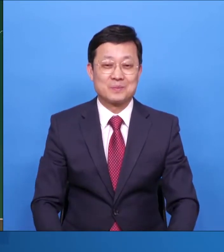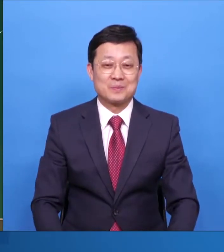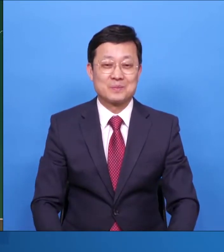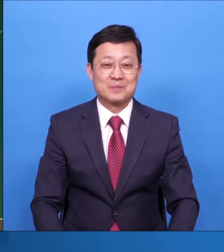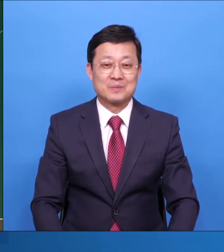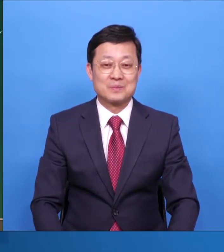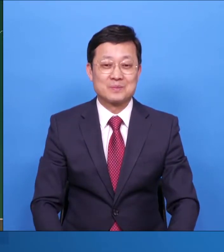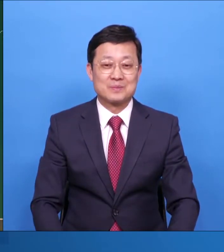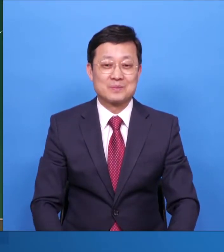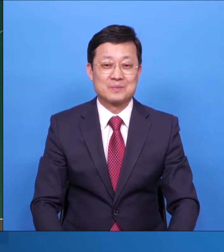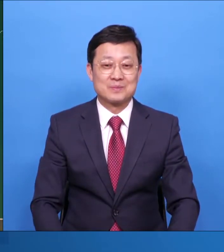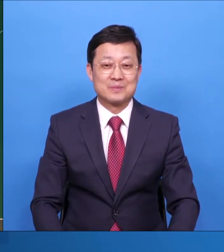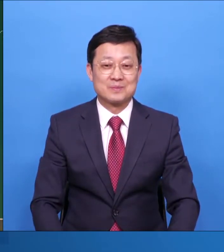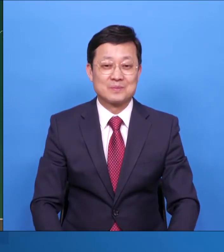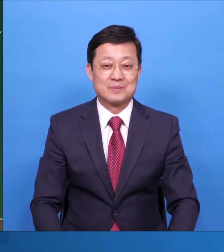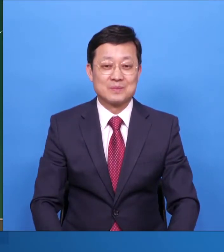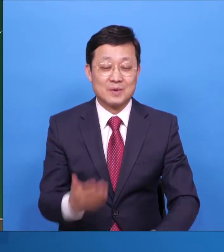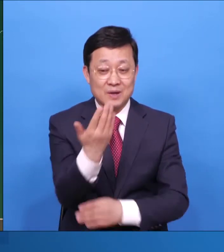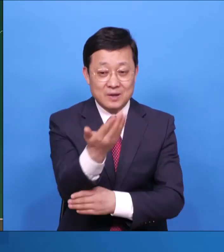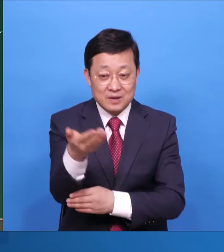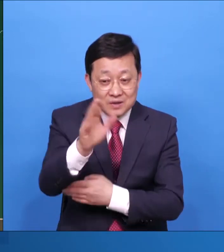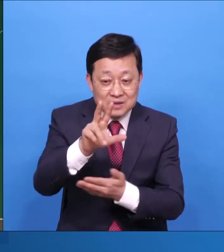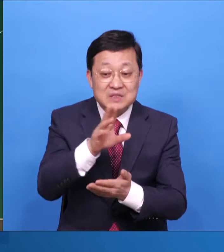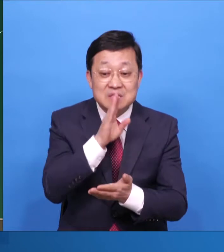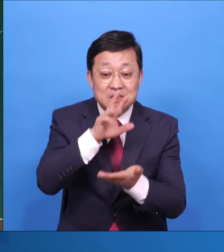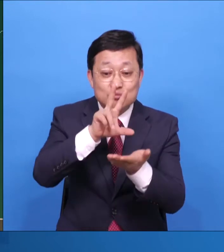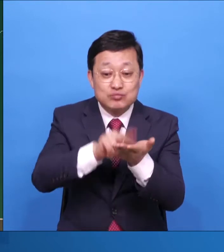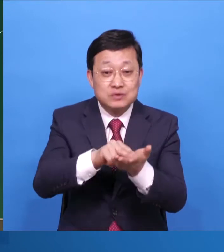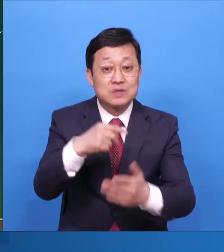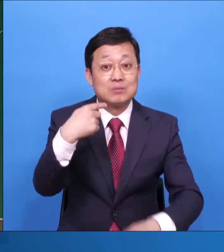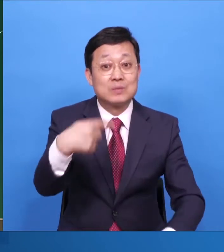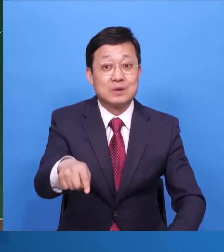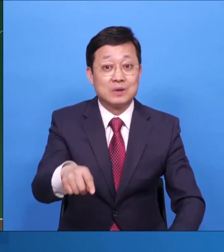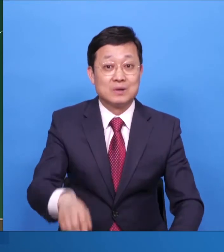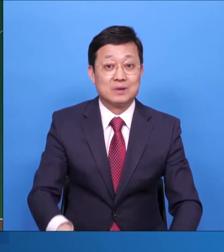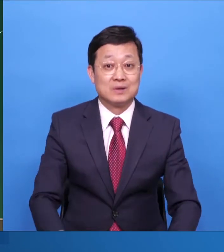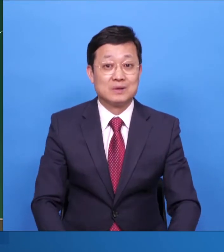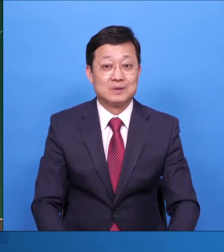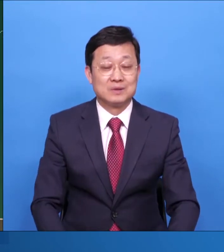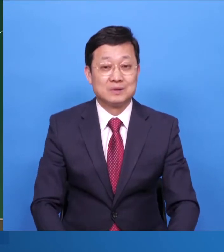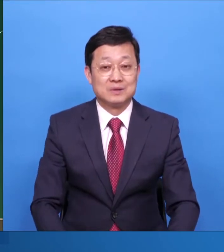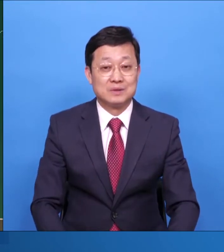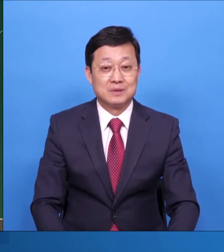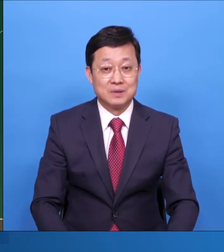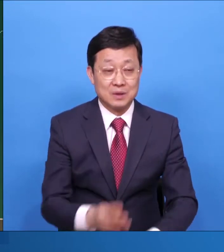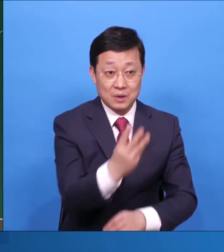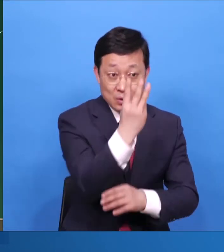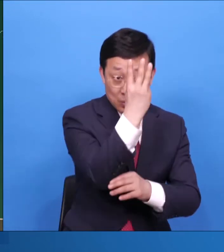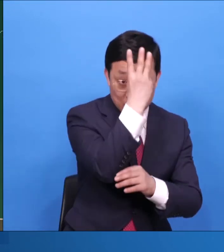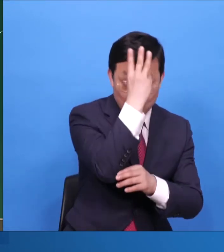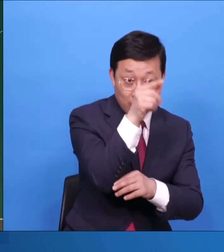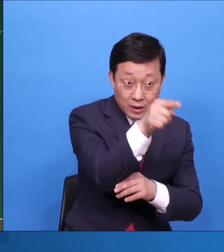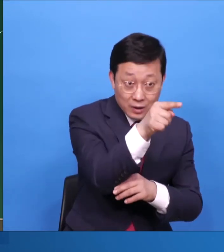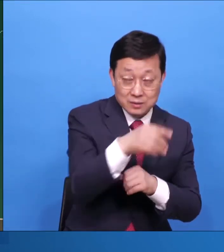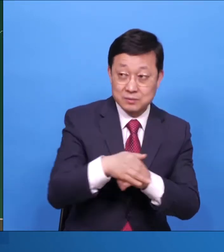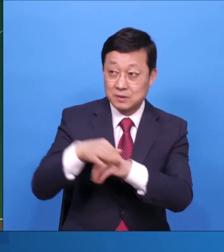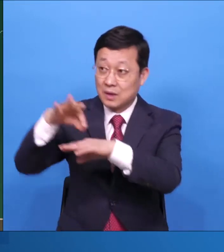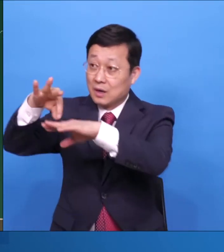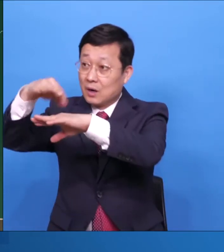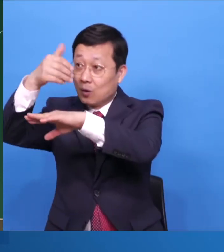encima o el papa estaba por 근데 encima. 문제는 그게 있지 않다, 이게. Pero el problema no está ahí. 교황과